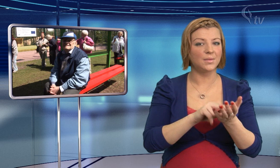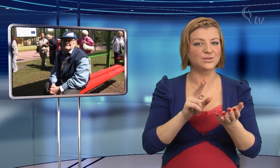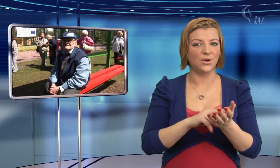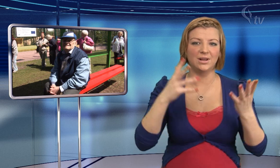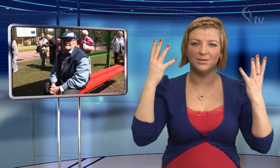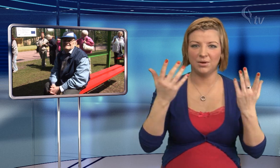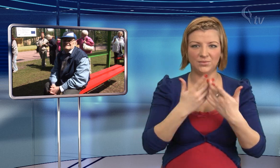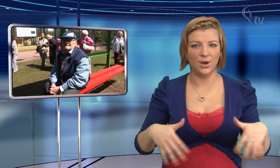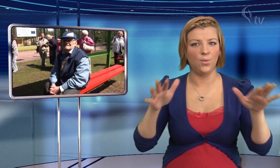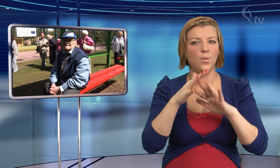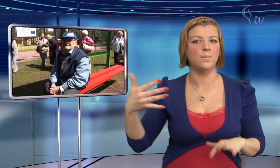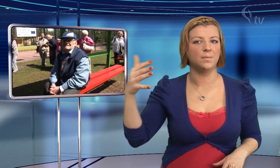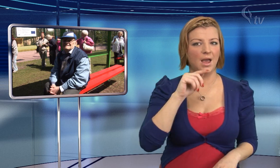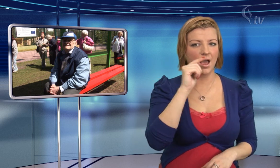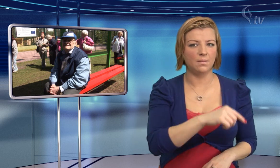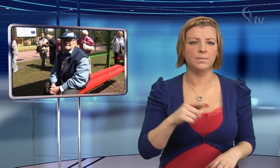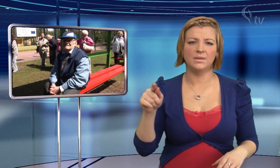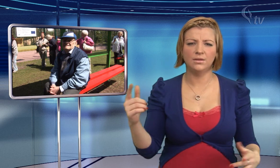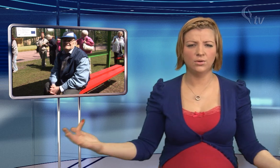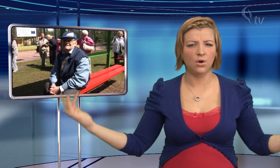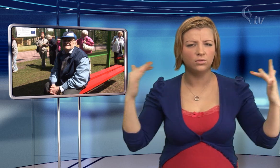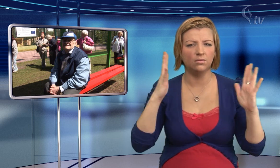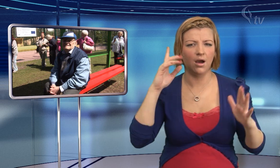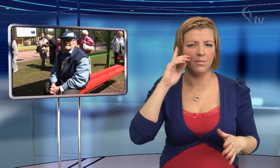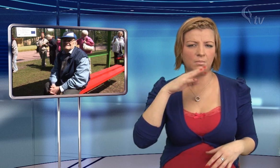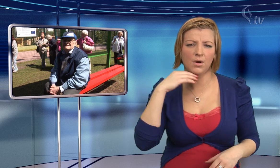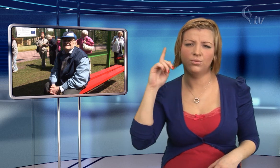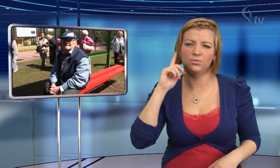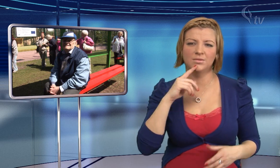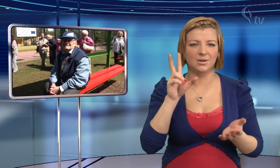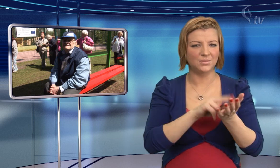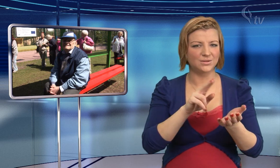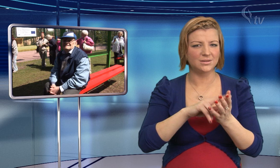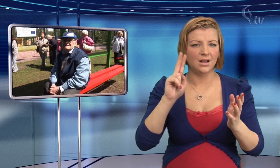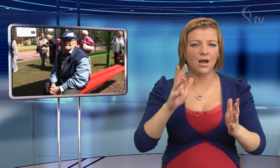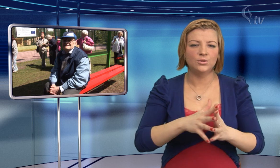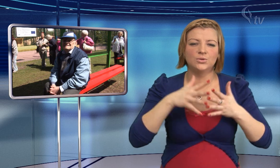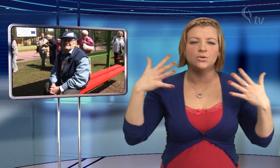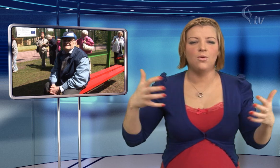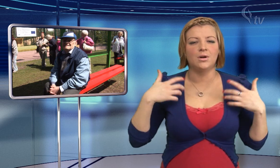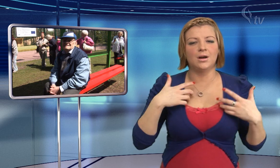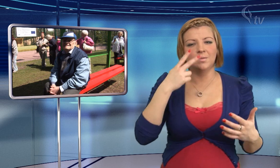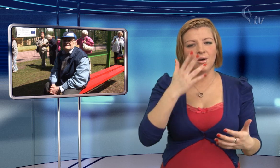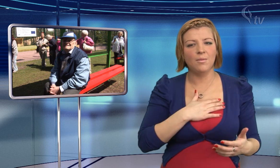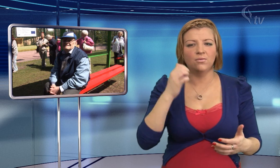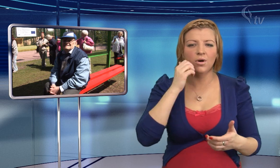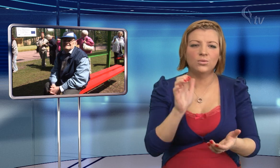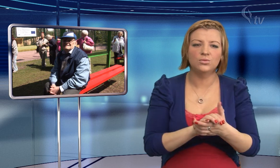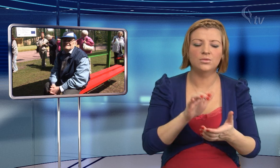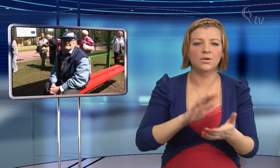mail 2011. aastal. Sinna kogunes väga palju kurte pensionäre, kellel oli suur rõõm oma vanu tuttavaid